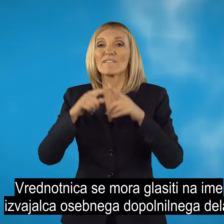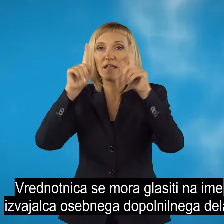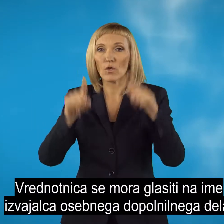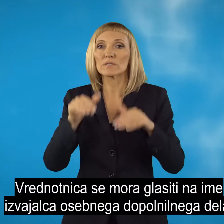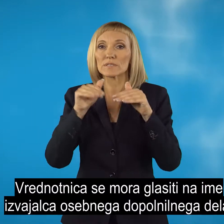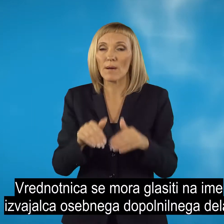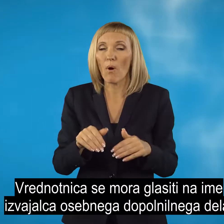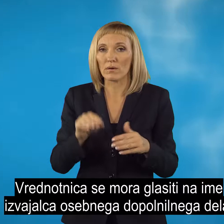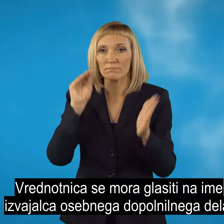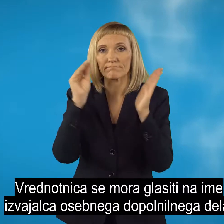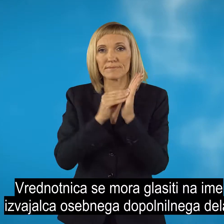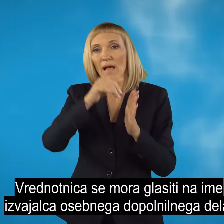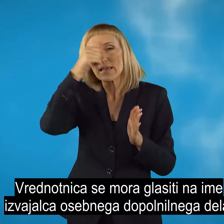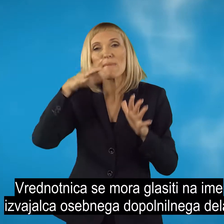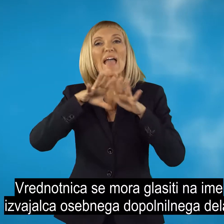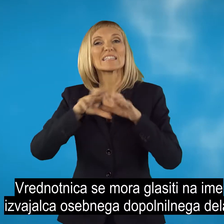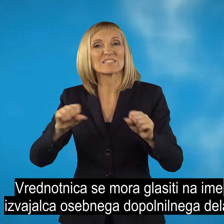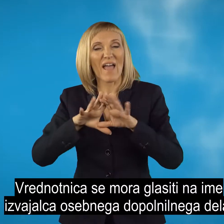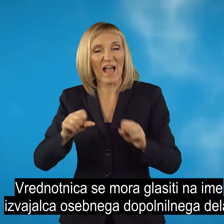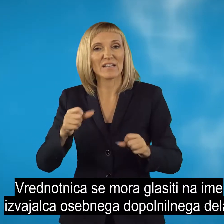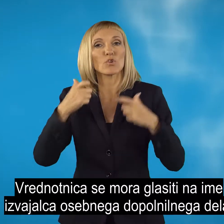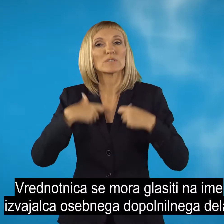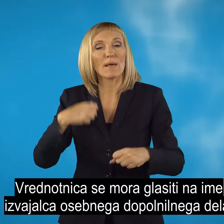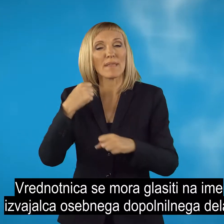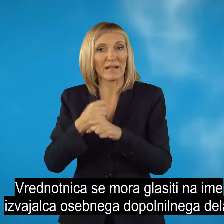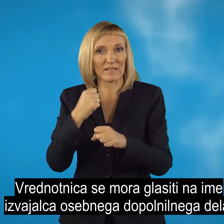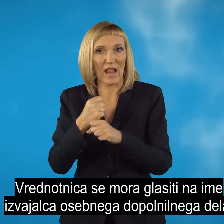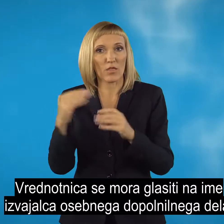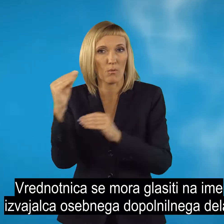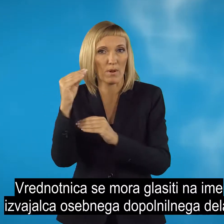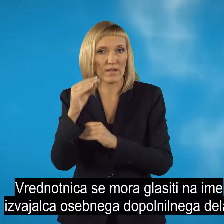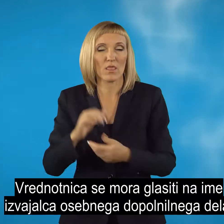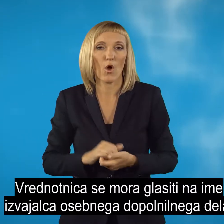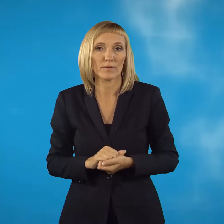Vrednotnica se mora glasiti na ime izvajalca osebnega dopolnilnega dela.